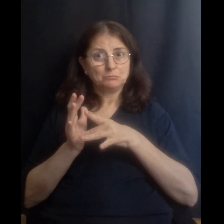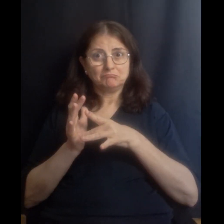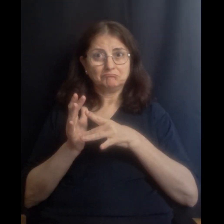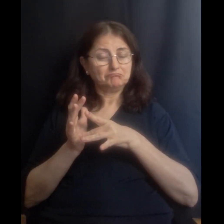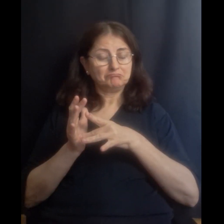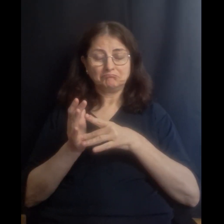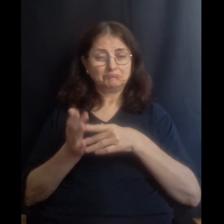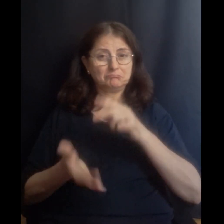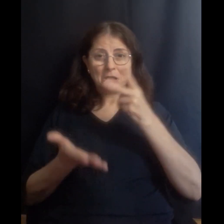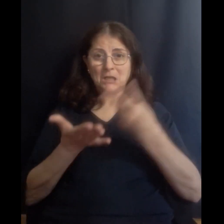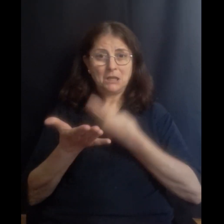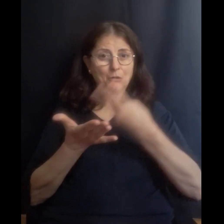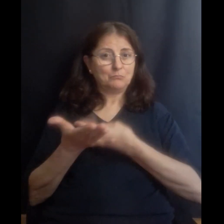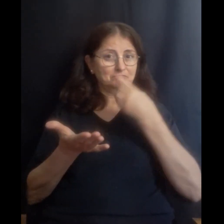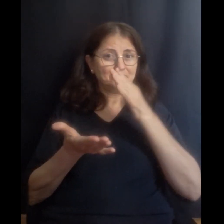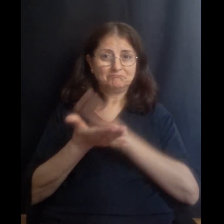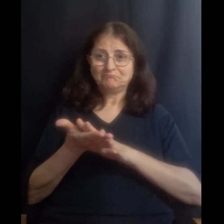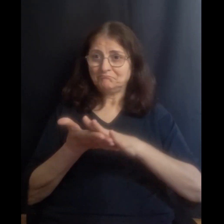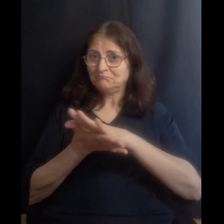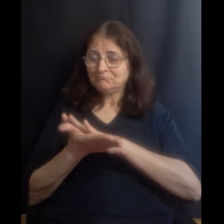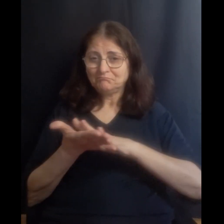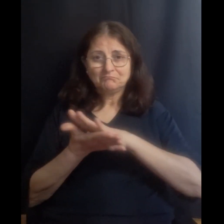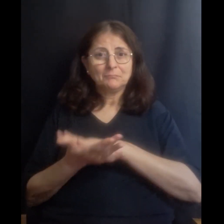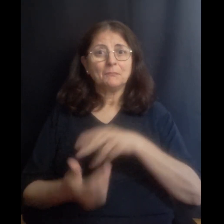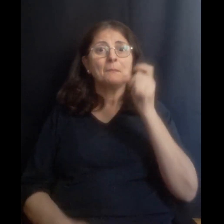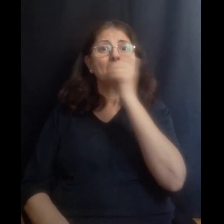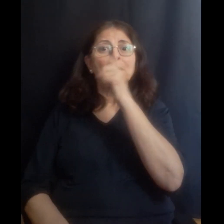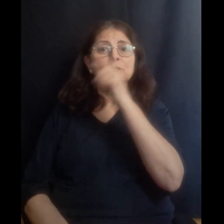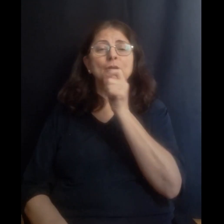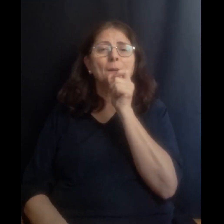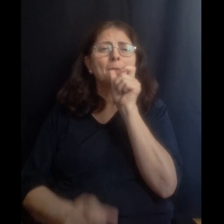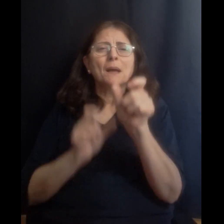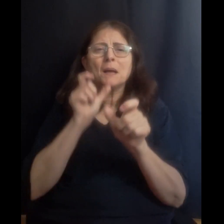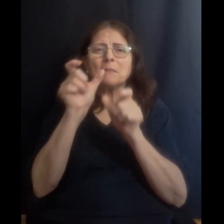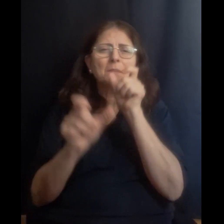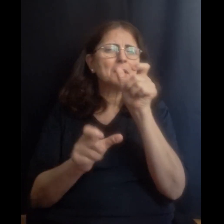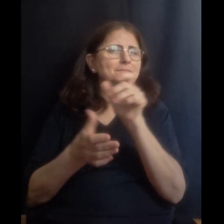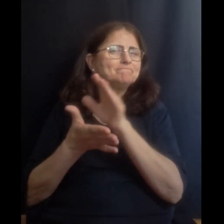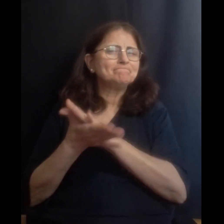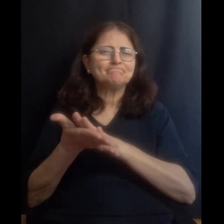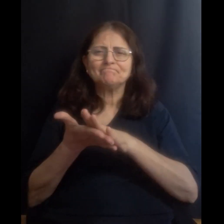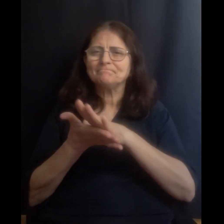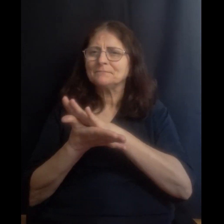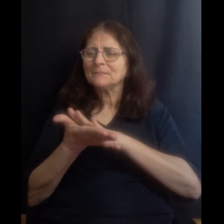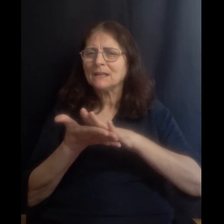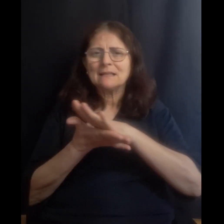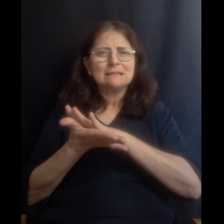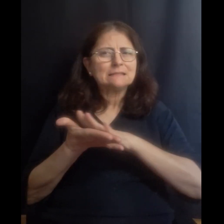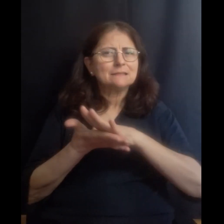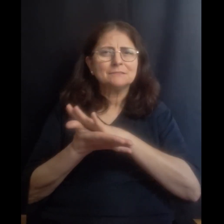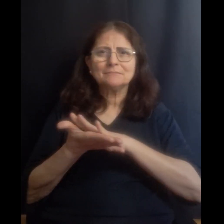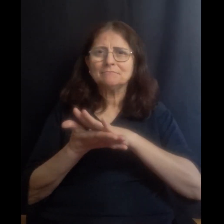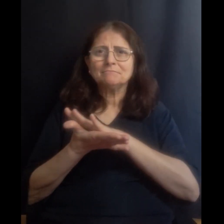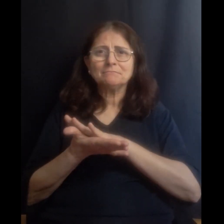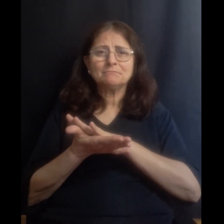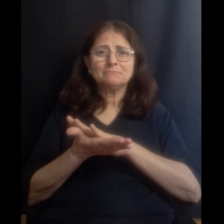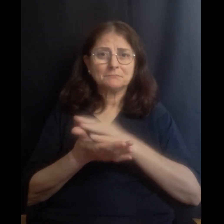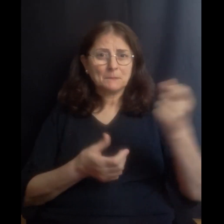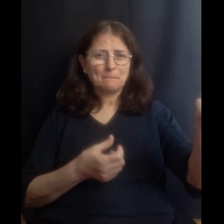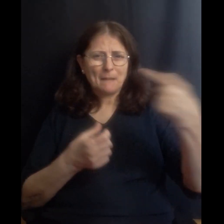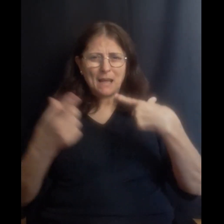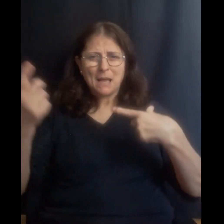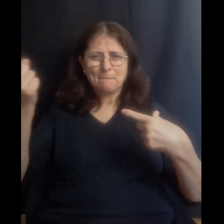Jesus não cometeu nenhum pecado. Mentira nenhuma saiu da sua boca.